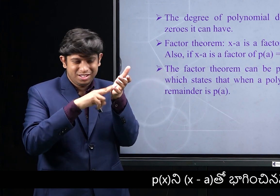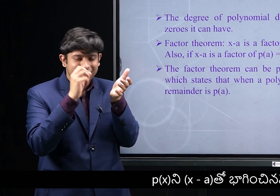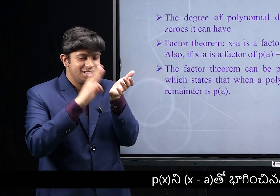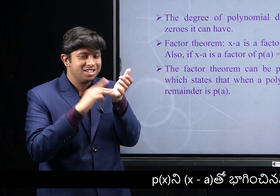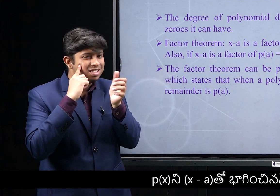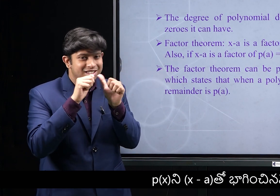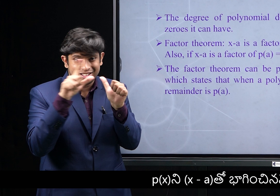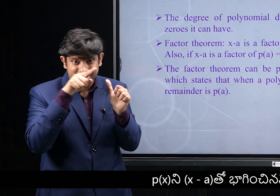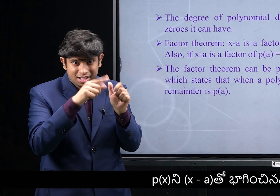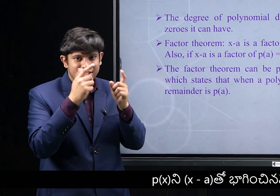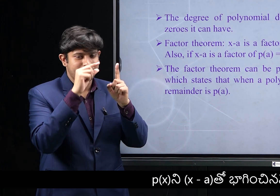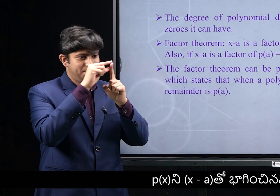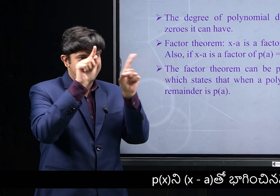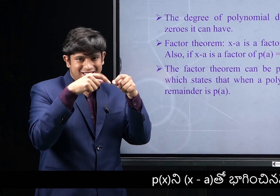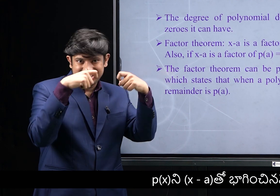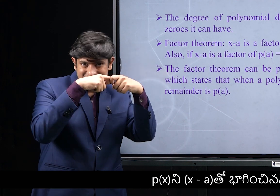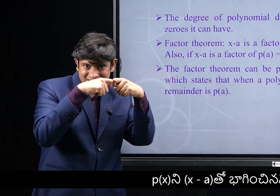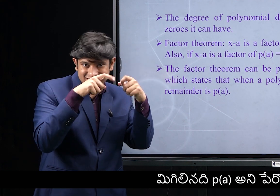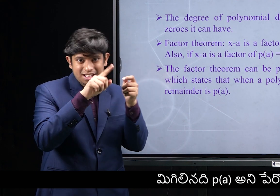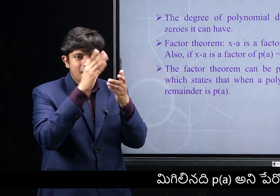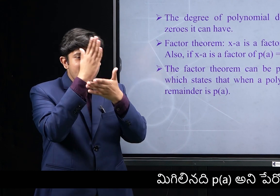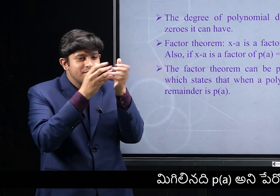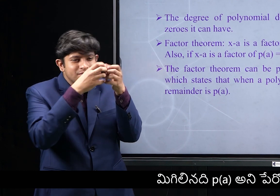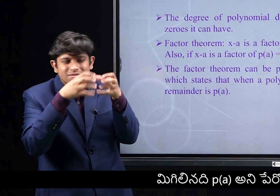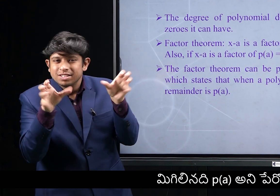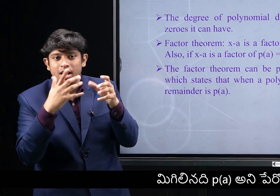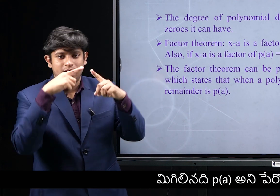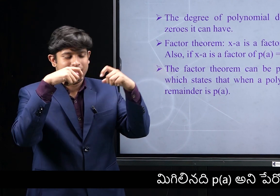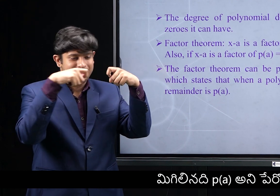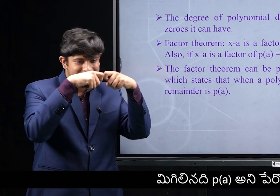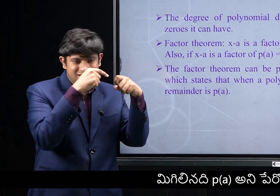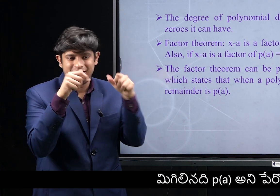x - aతో భాగించినప్పుడు మిగిలింది p × a అని పేర్కొంది.